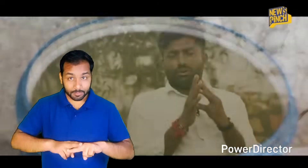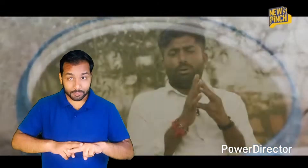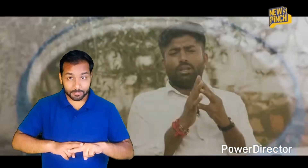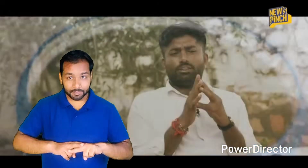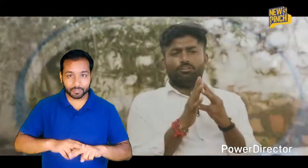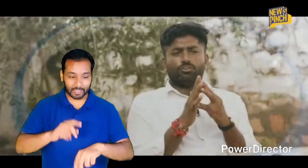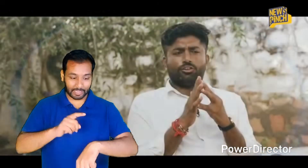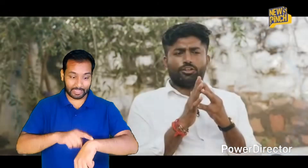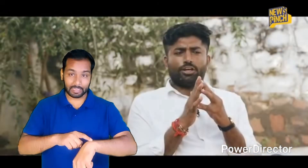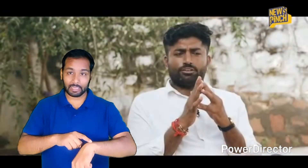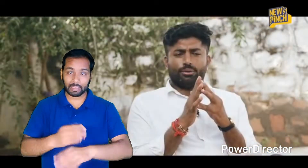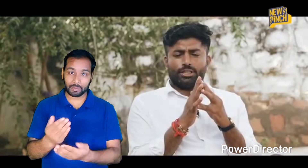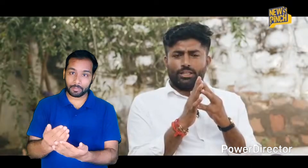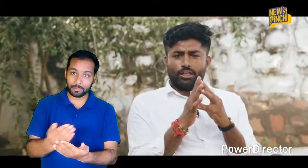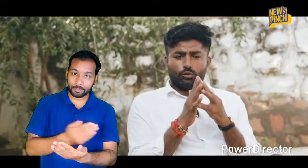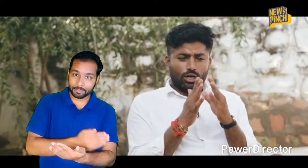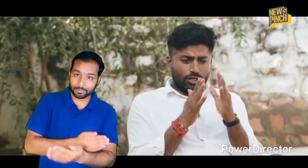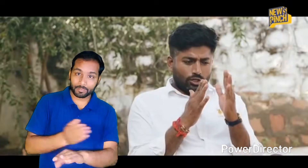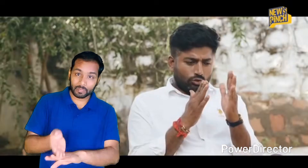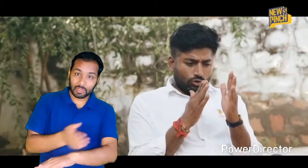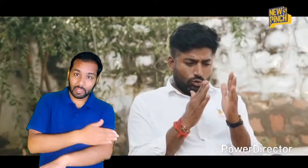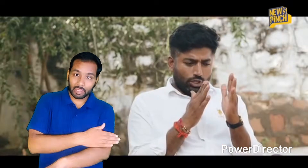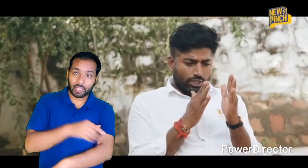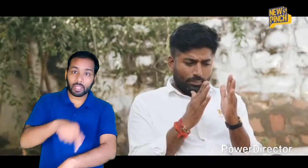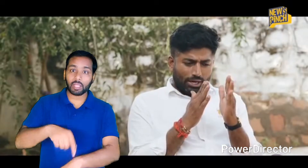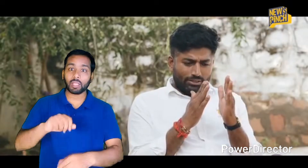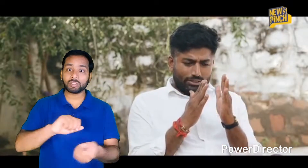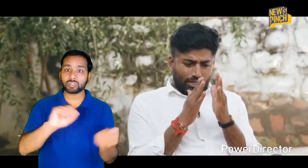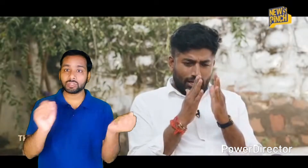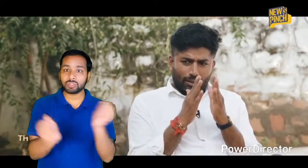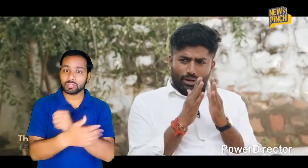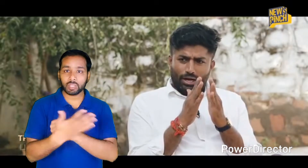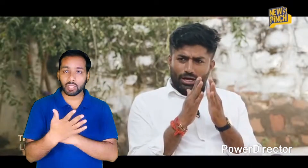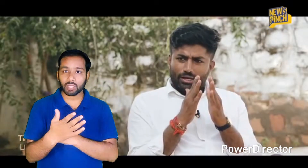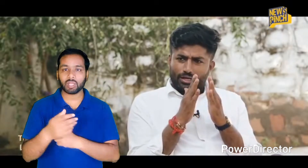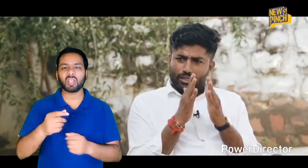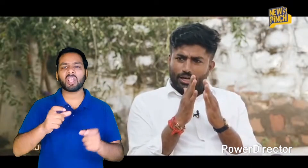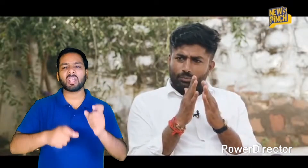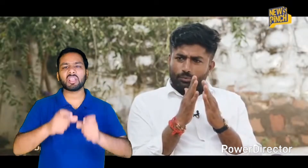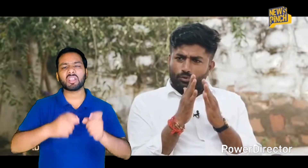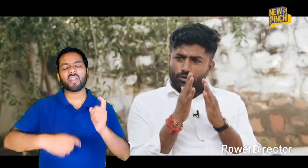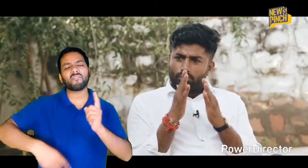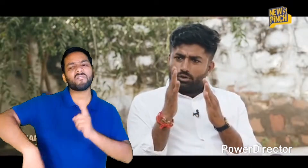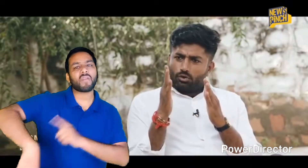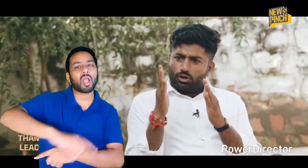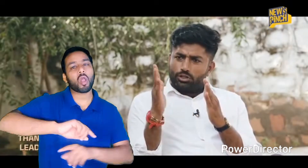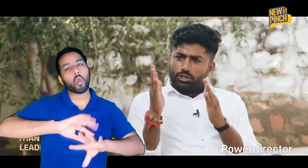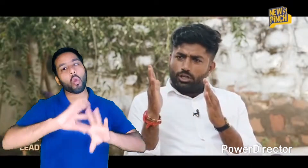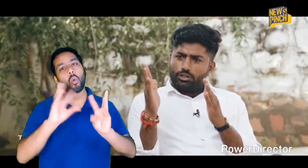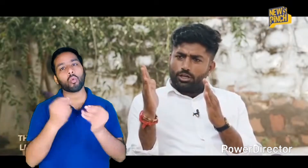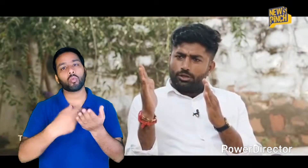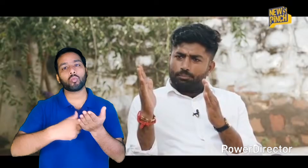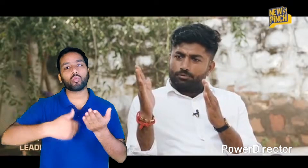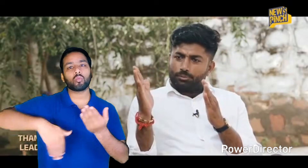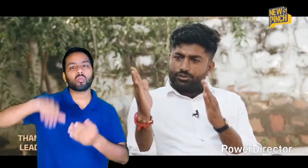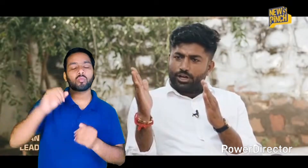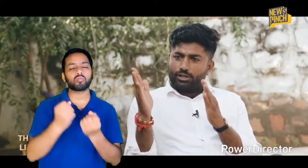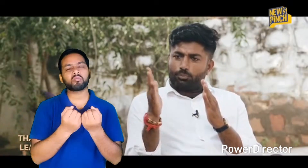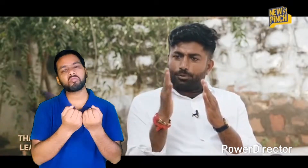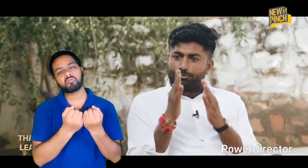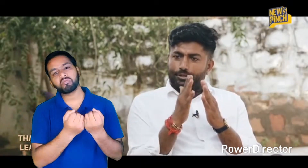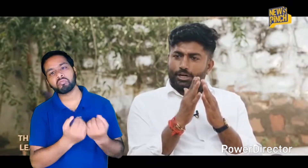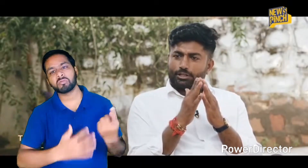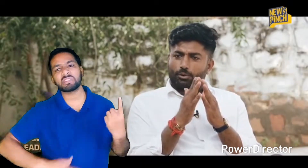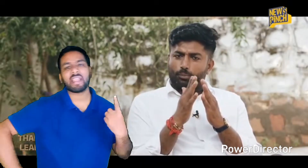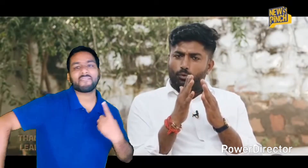और अगर समय रहते इस स्थिति का समाधान नहीं हुआ तो डोली के बाद अराबा, कल्याणपुर और धीरे धीरे ये समस्या